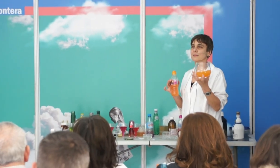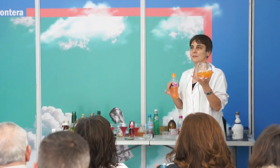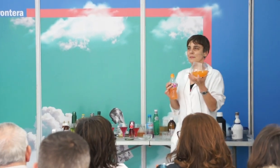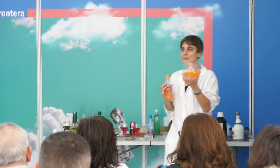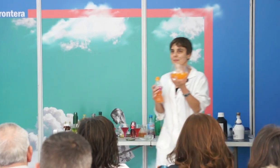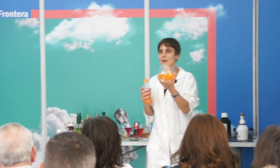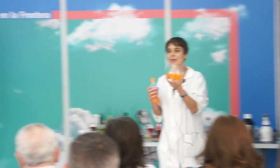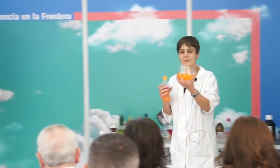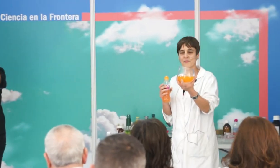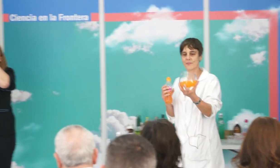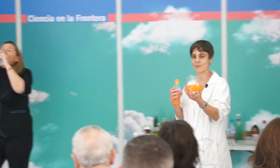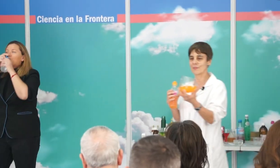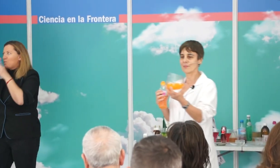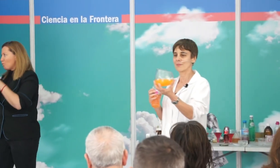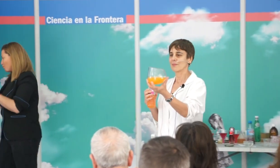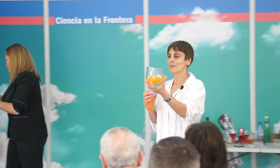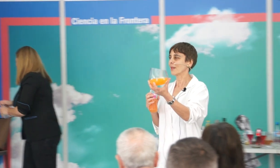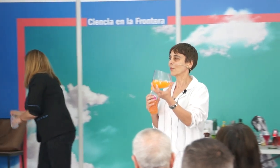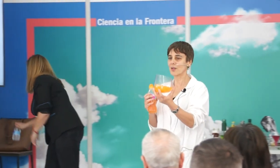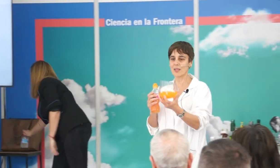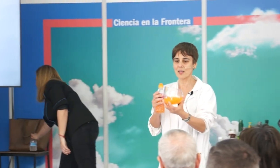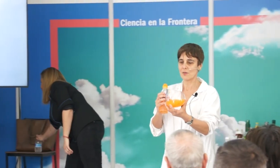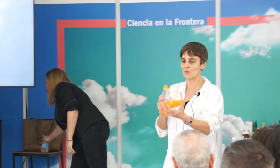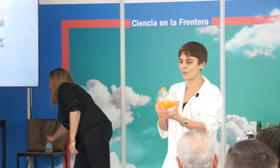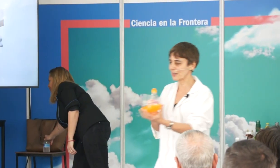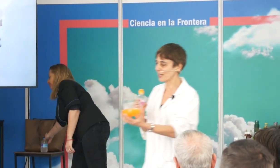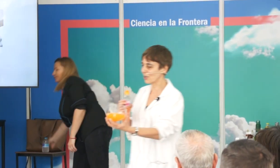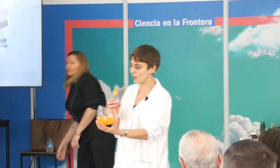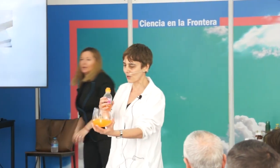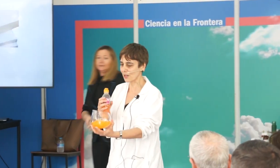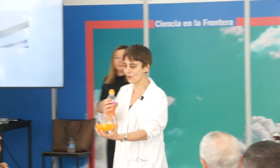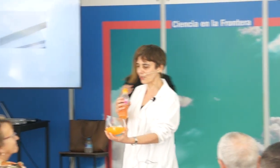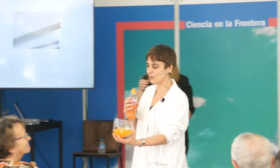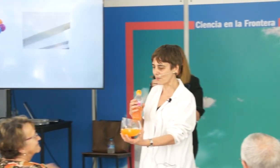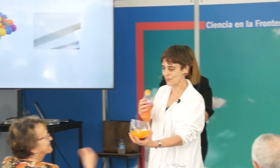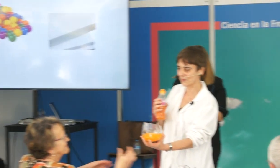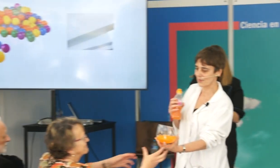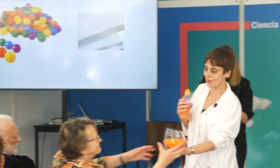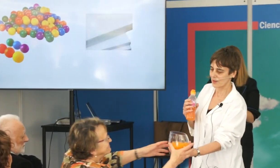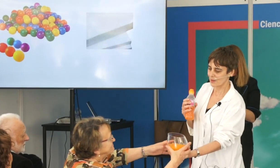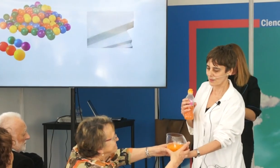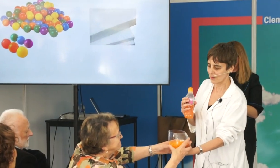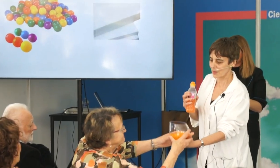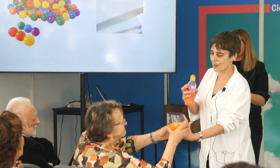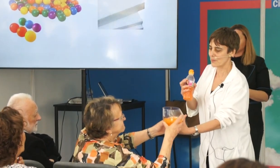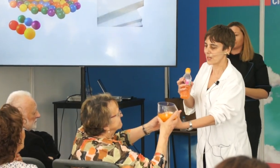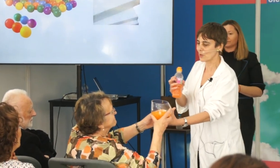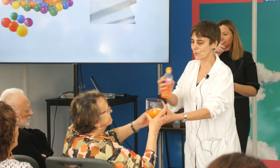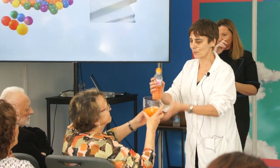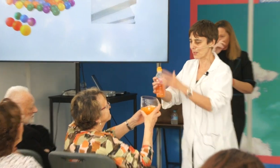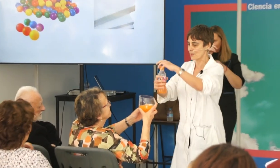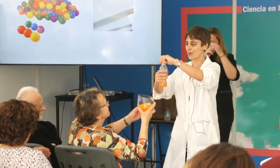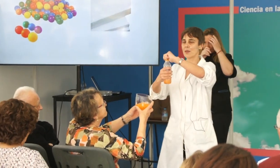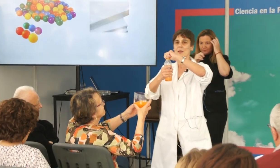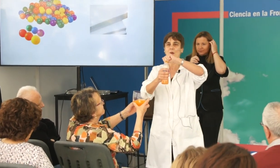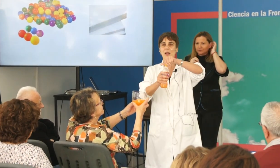Bolitas, ¿vale? Tenemos aquí una bolita. ¿Lo coges, Loreto, por favor? Mirando al